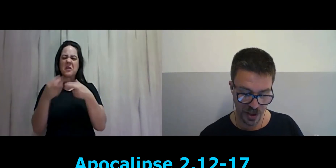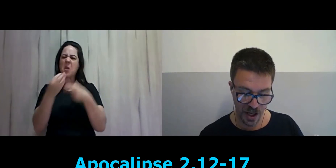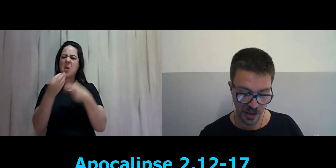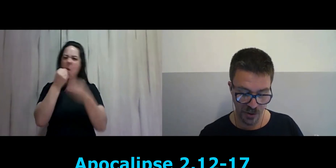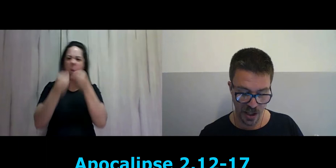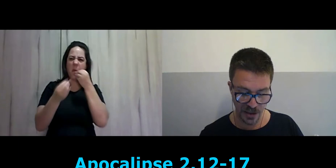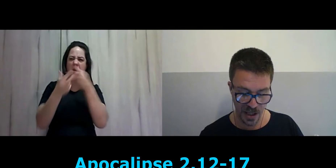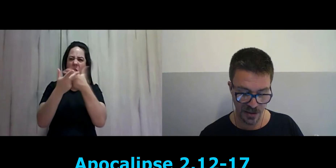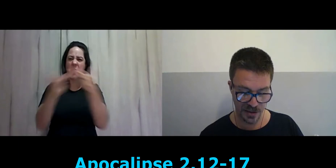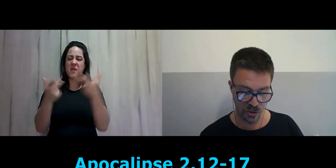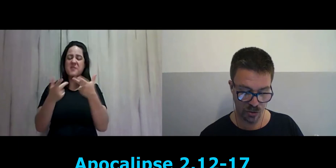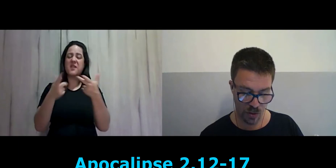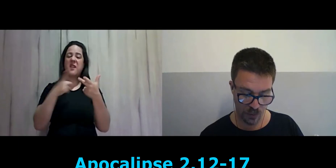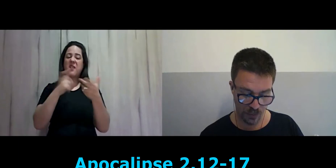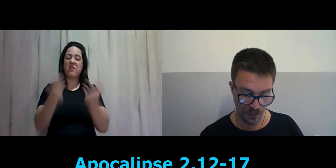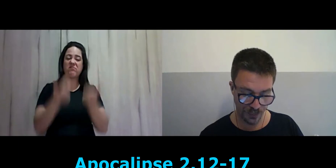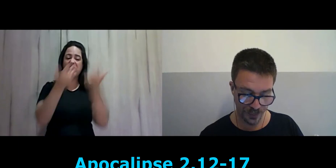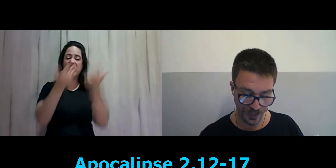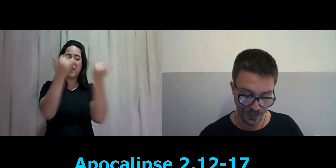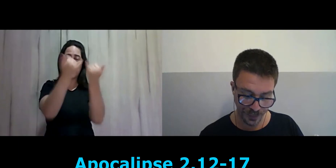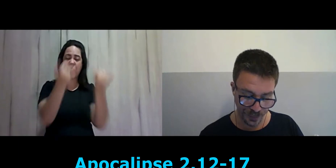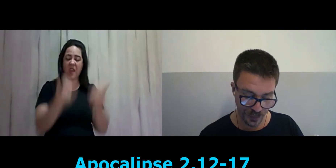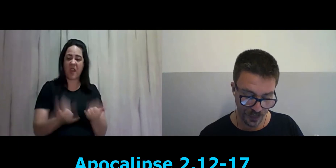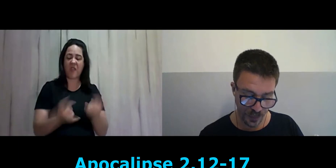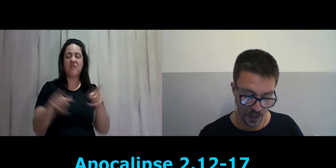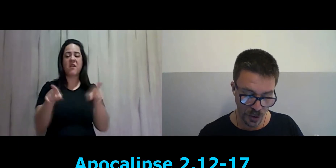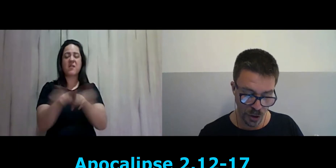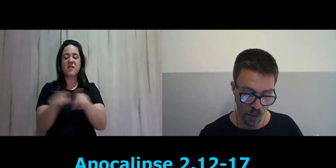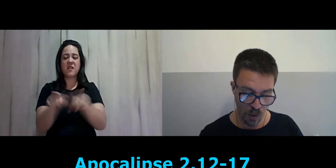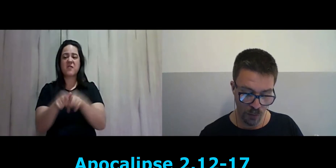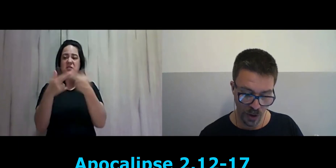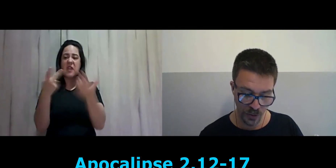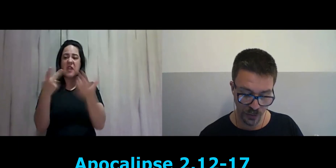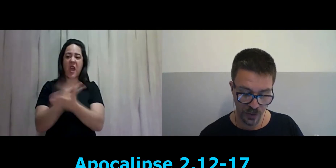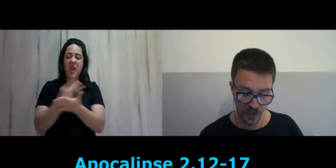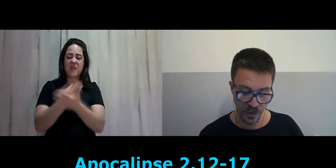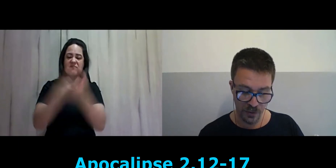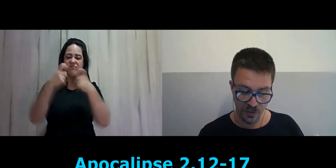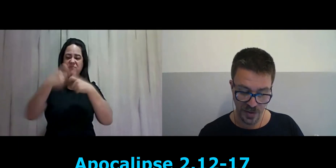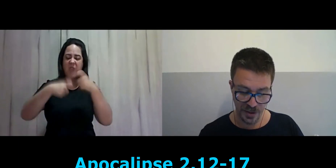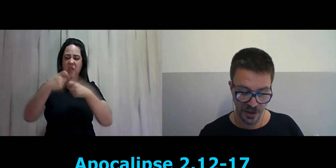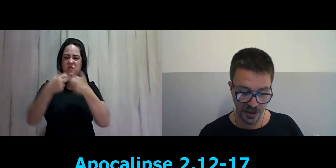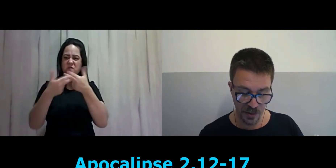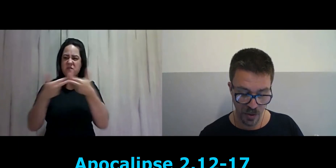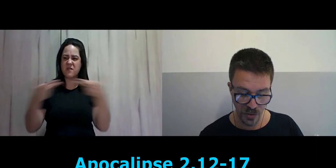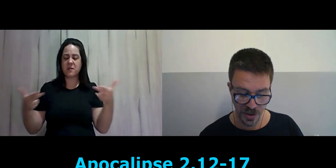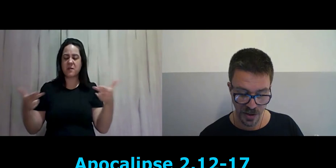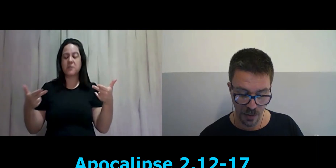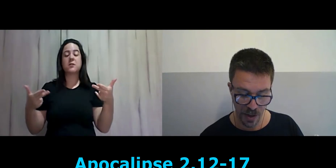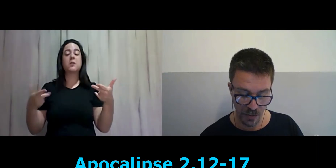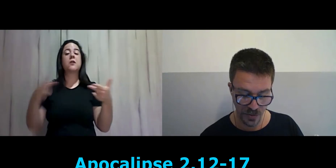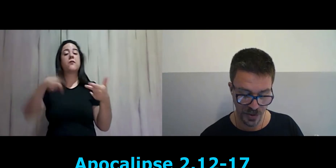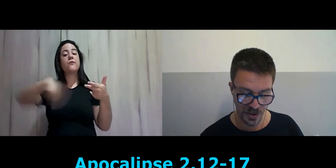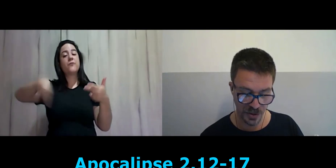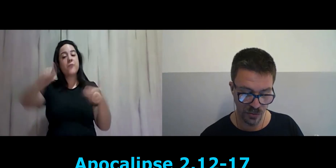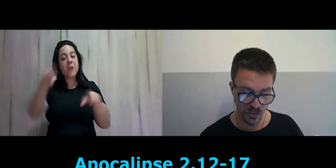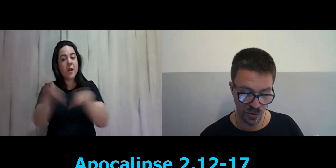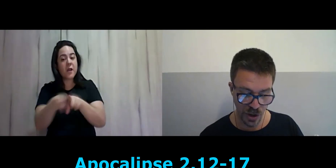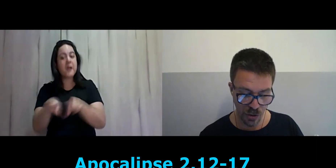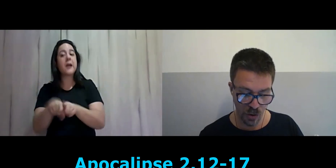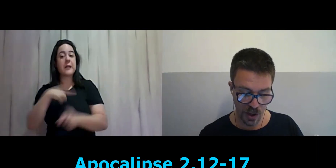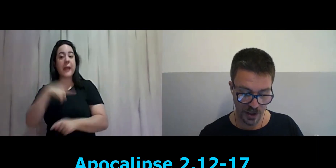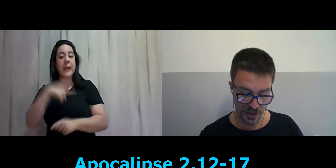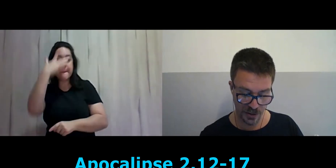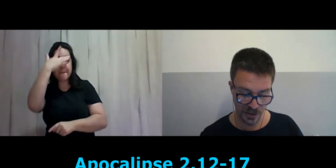e a praticar imoralidade sexual. De igual modo, você tem também os que se apegam aos ensinos